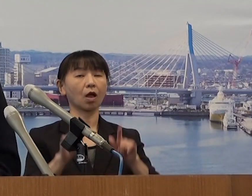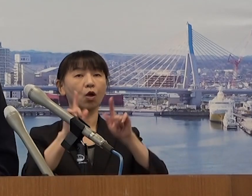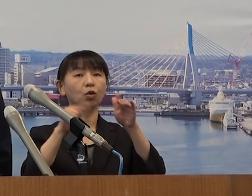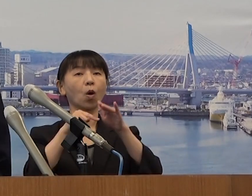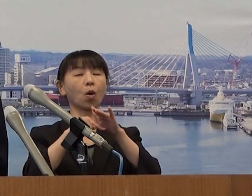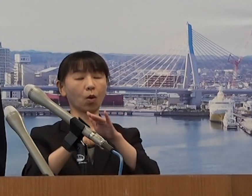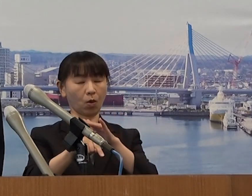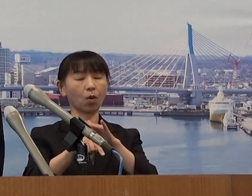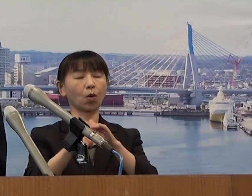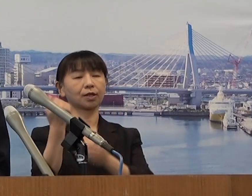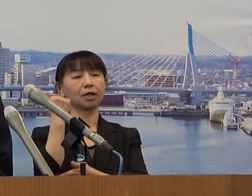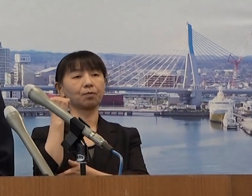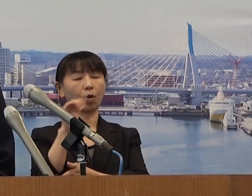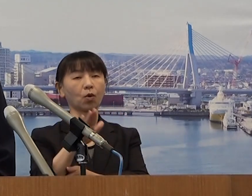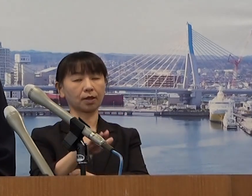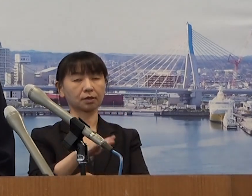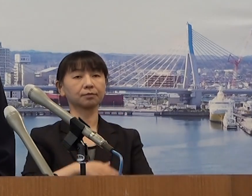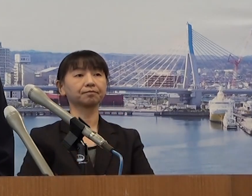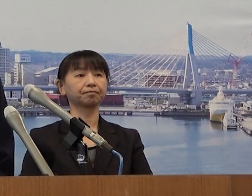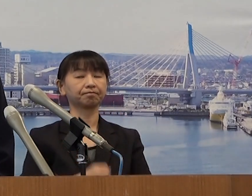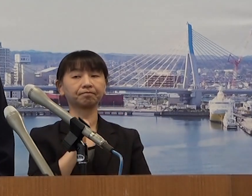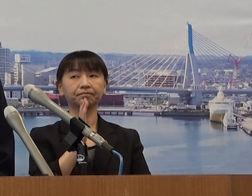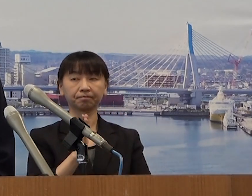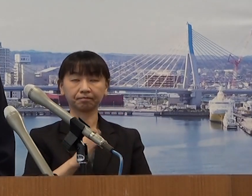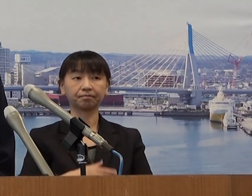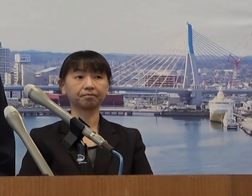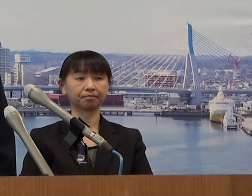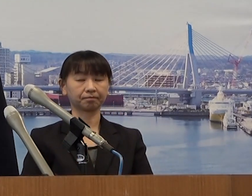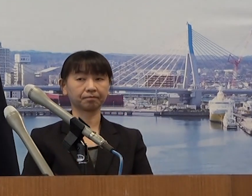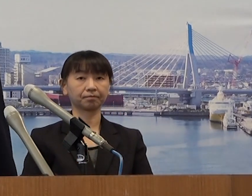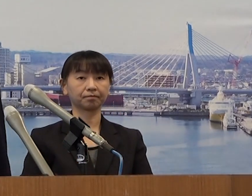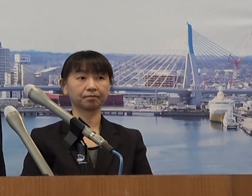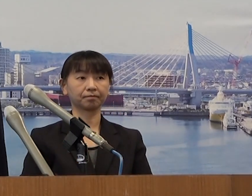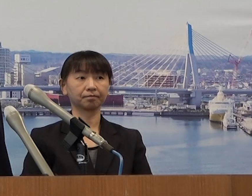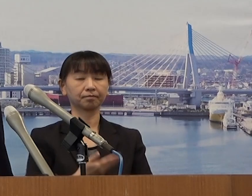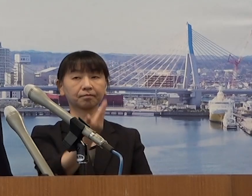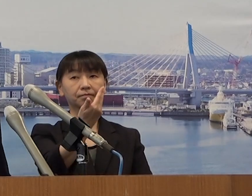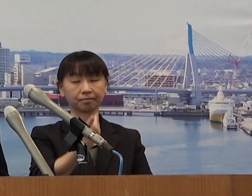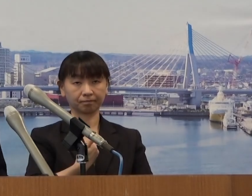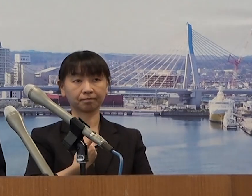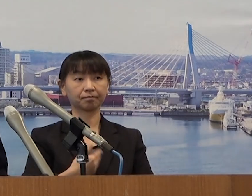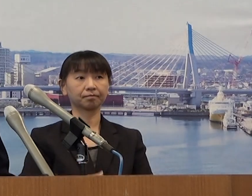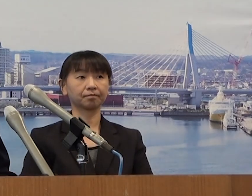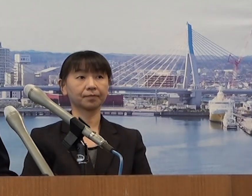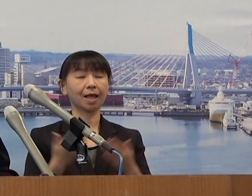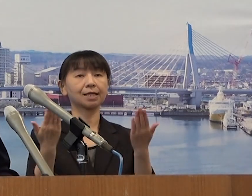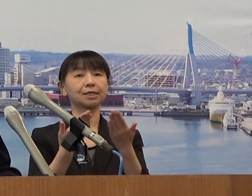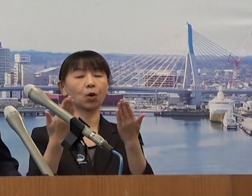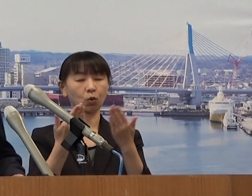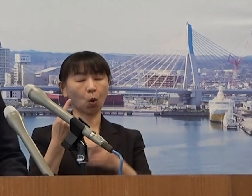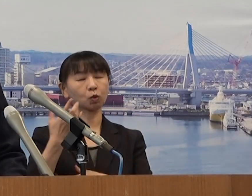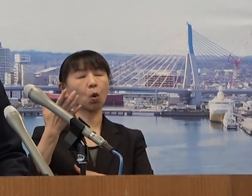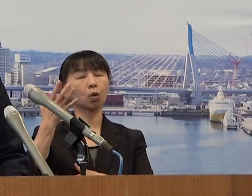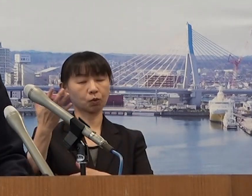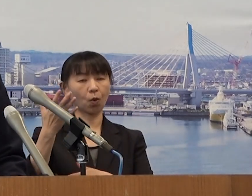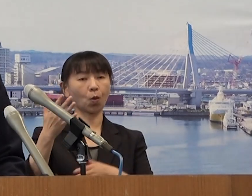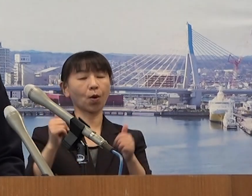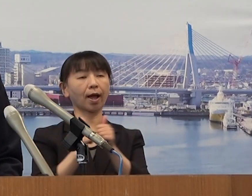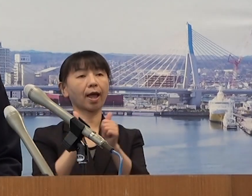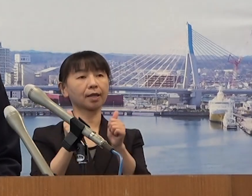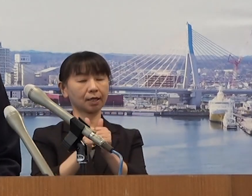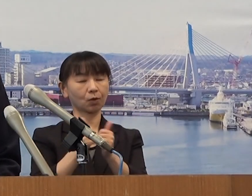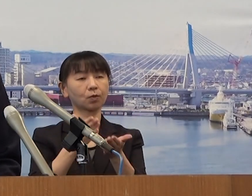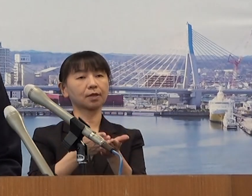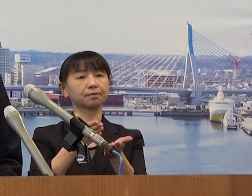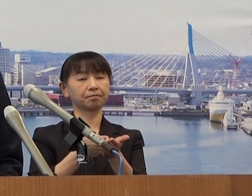東日報下山です。よろしくお願いいたします。先ほど、仕事創造会議の開催の説